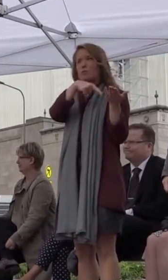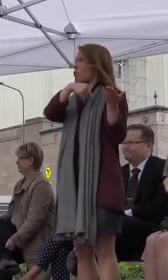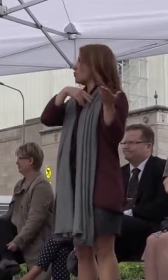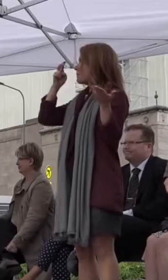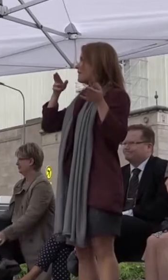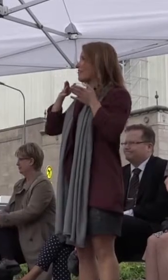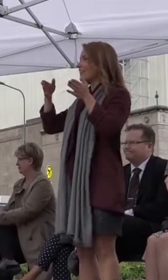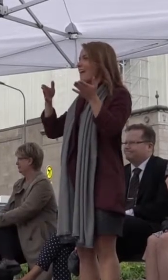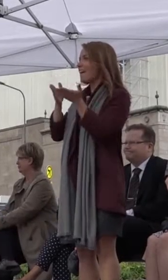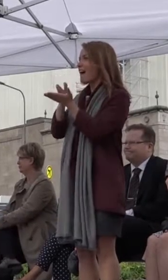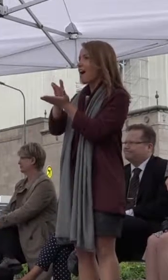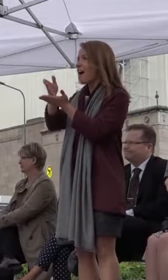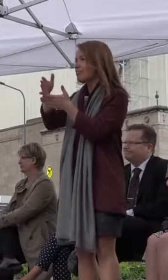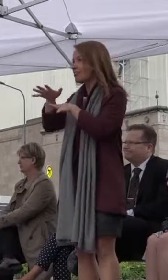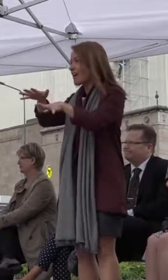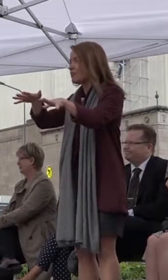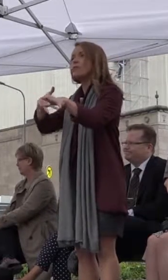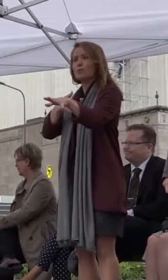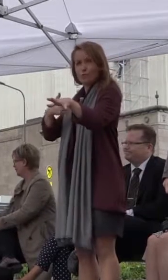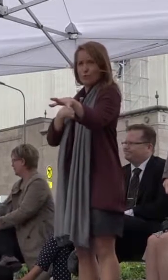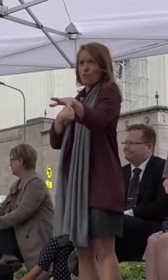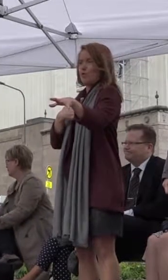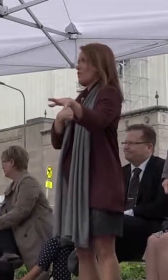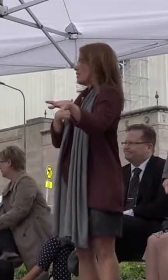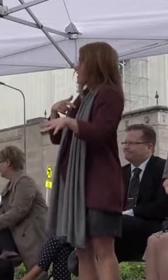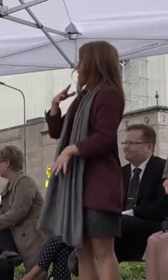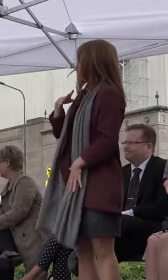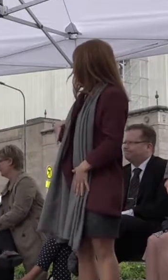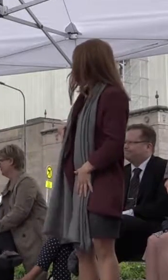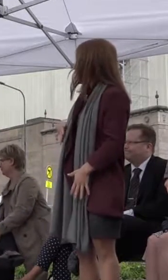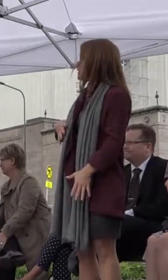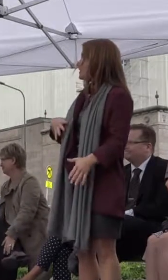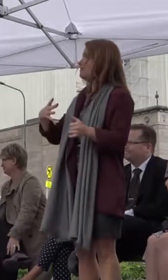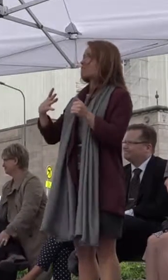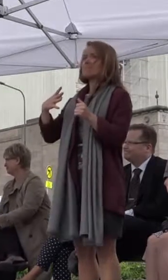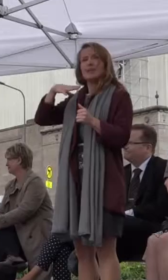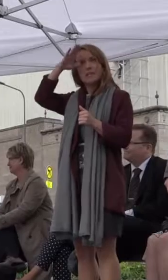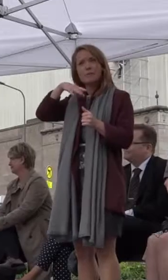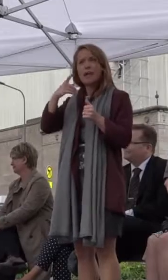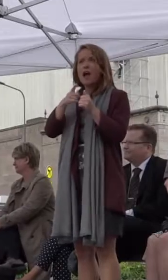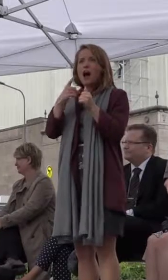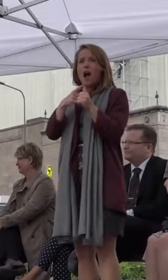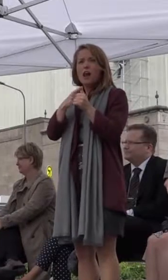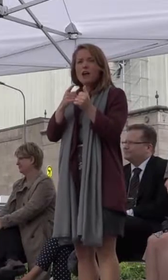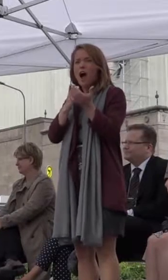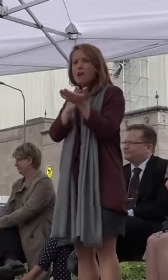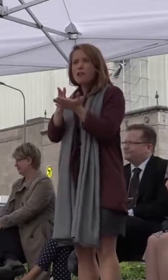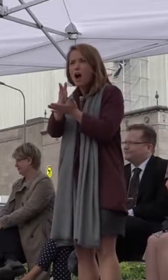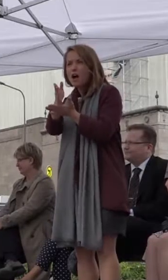tiekarttana. Vammaiset ihmiset lähtivät vaeltamaan tähän karttaan